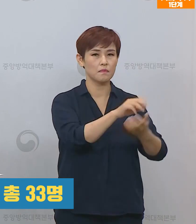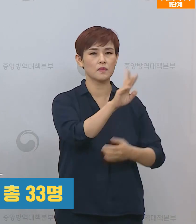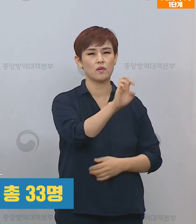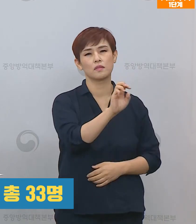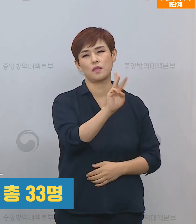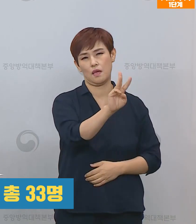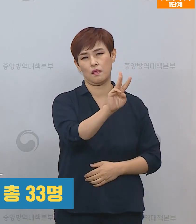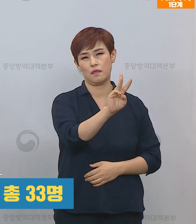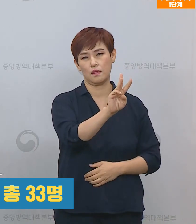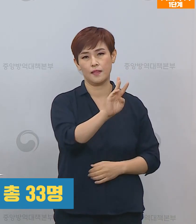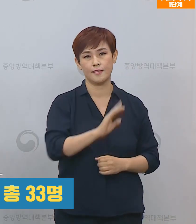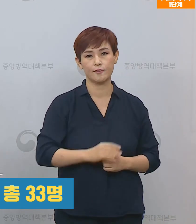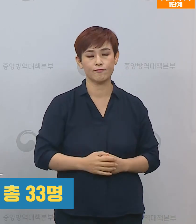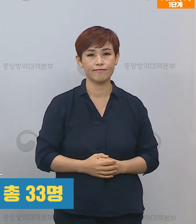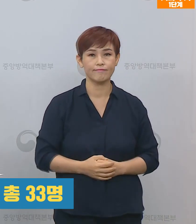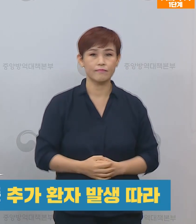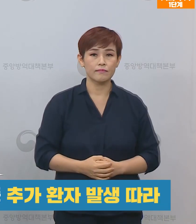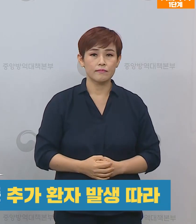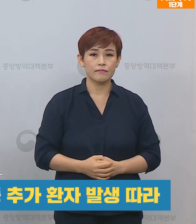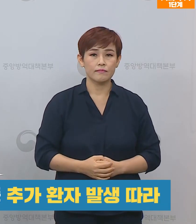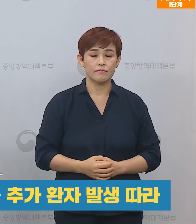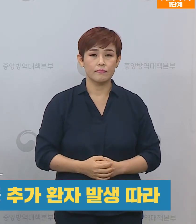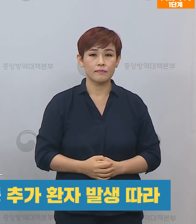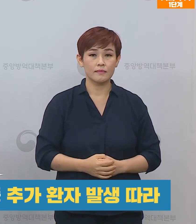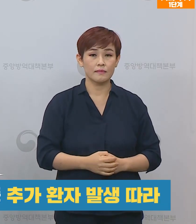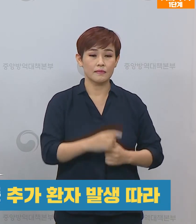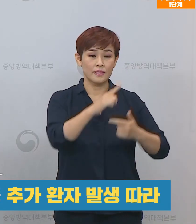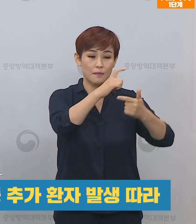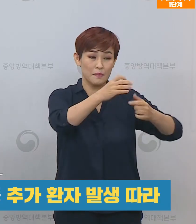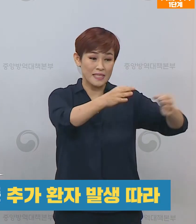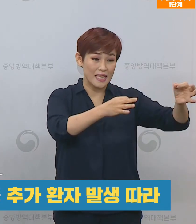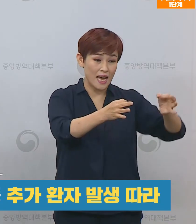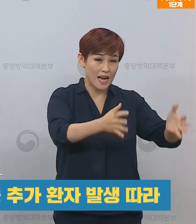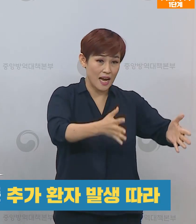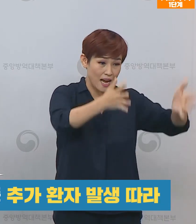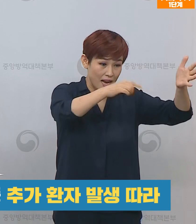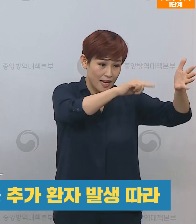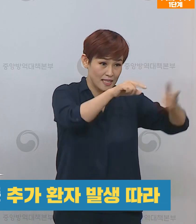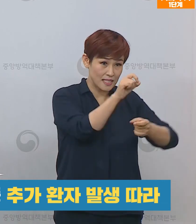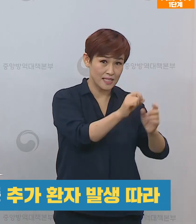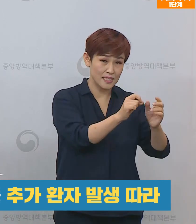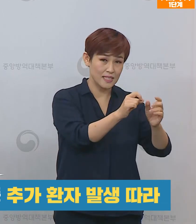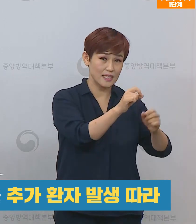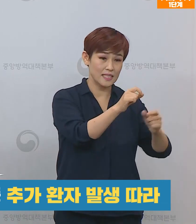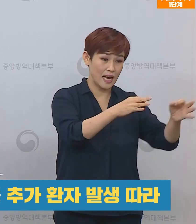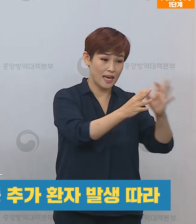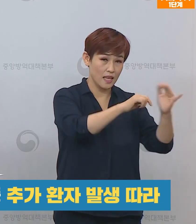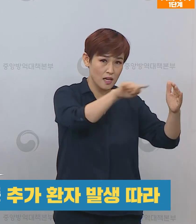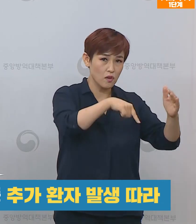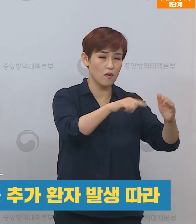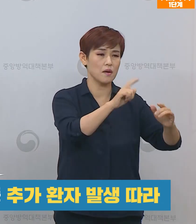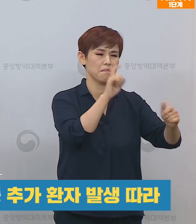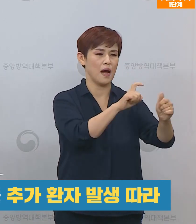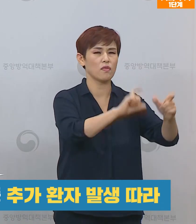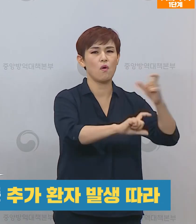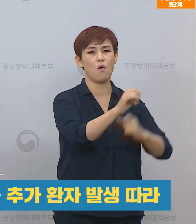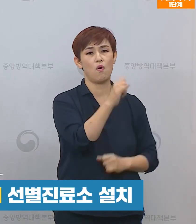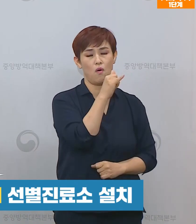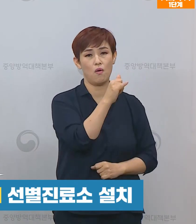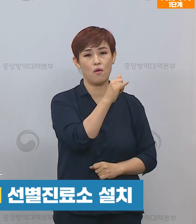누적 확진자가 확인되었습니다. 남대문시장의 상가 상인 중에 추가 환자가 발생함에